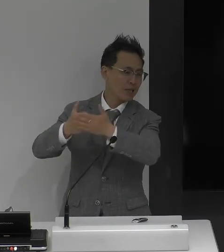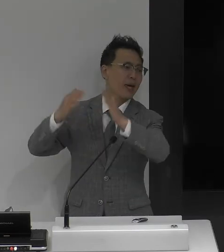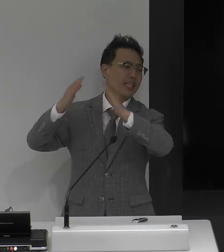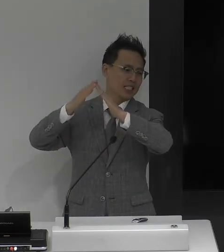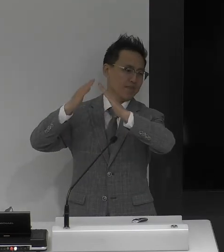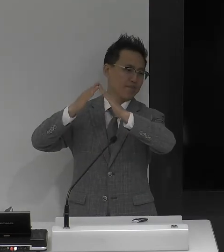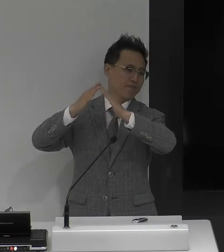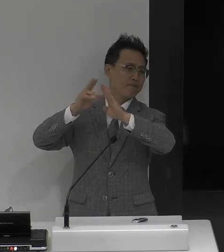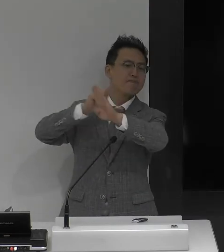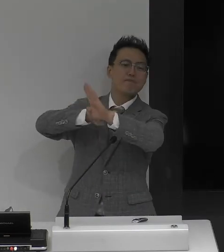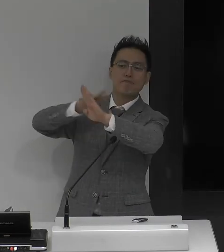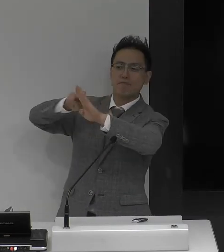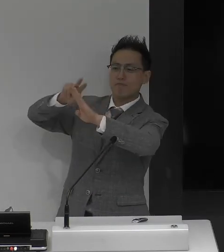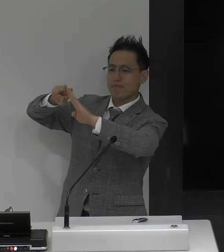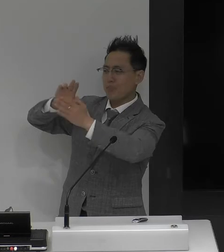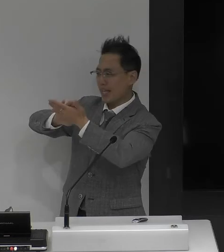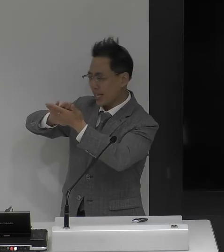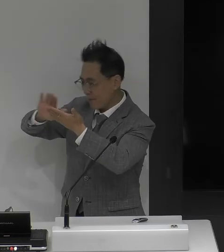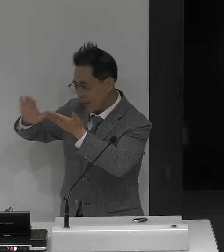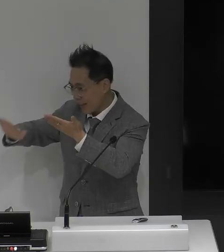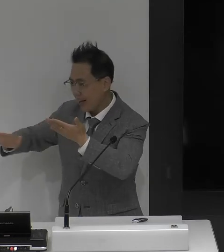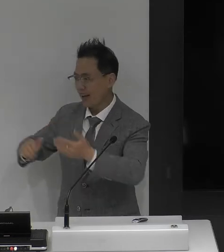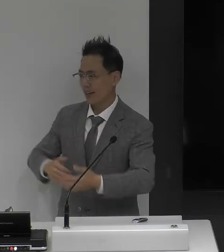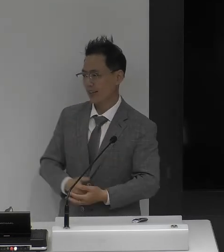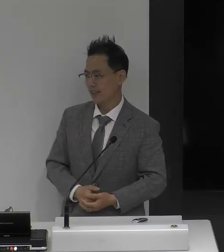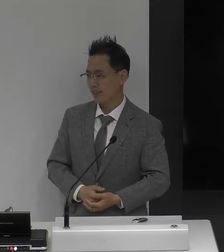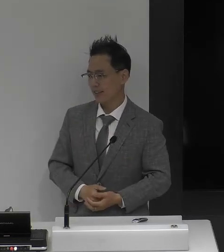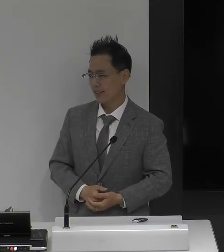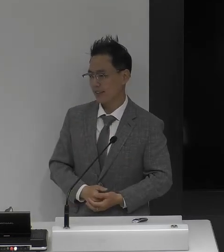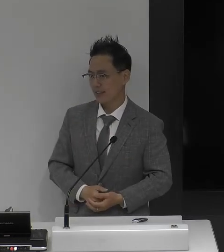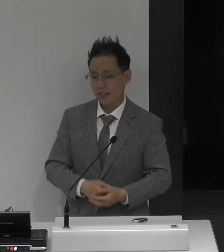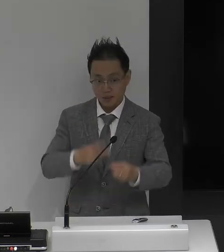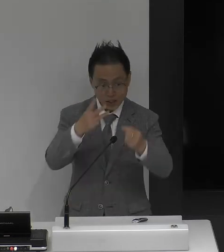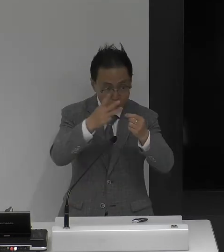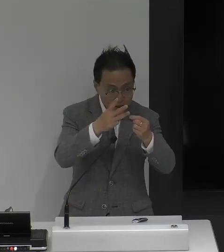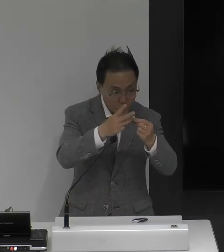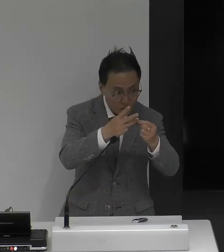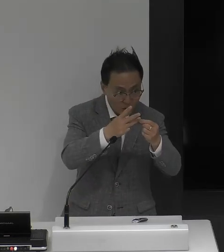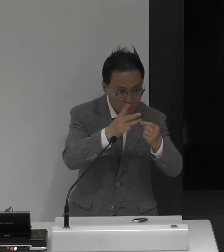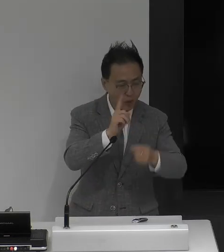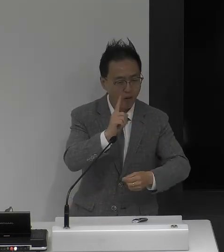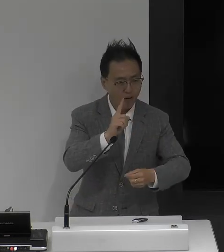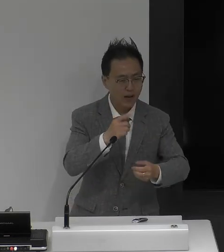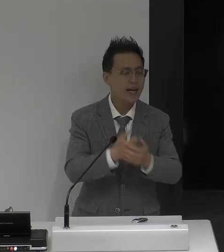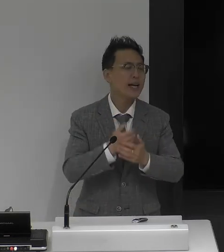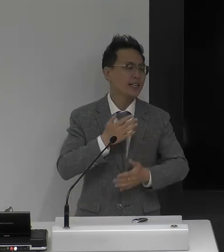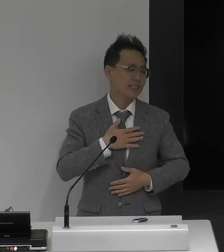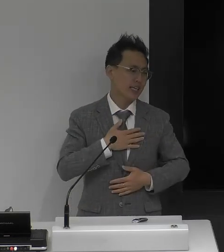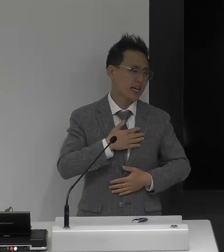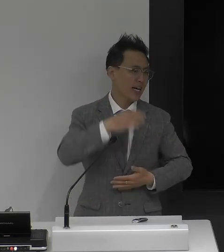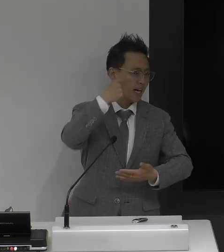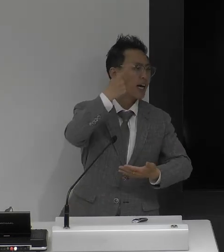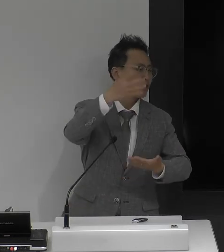하나님의 집 베델입니다. 그리고 세 번째로 뭐요? 제가